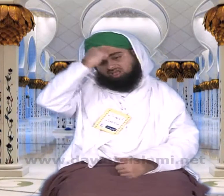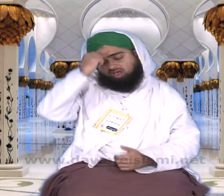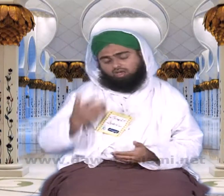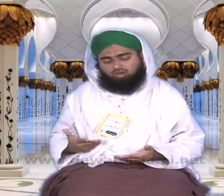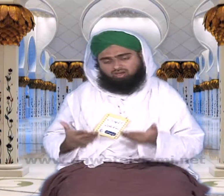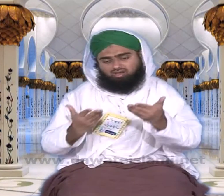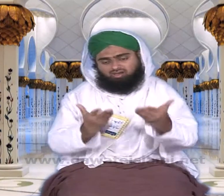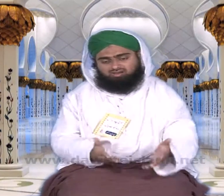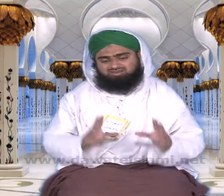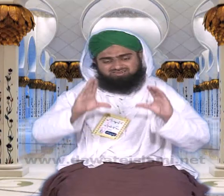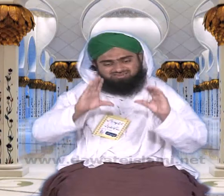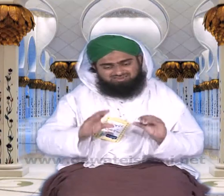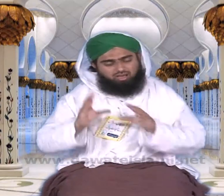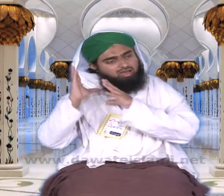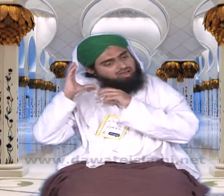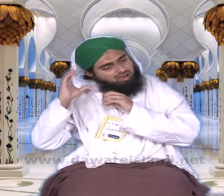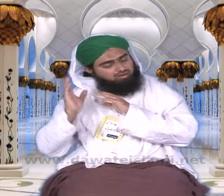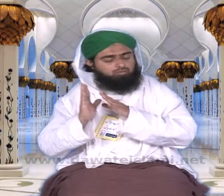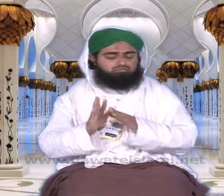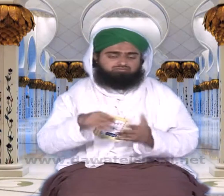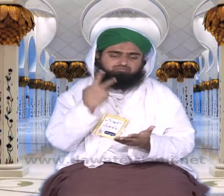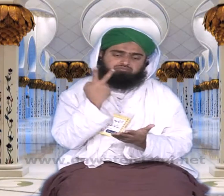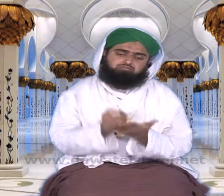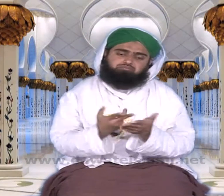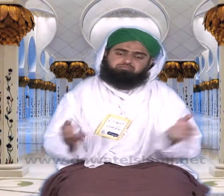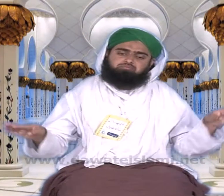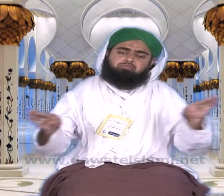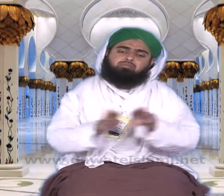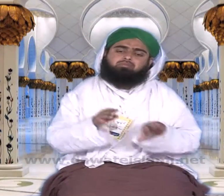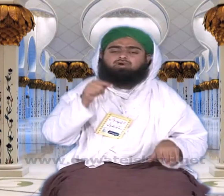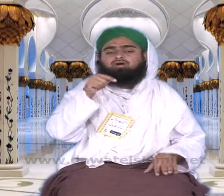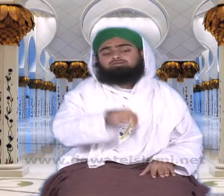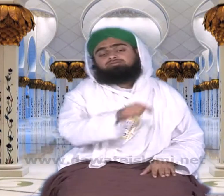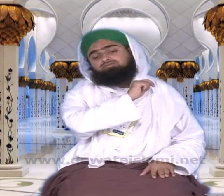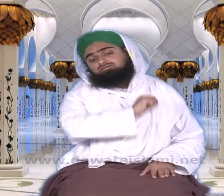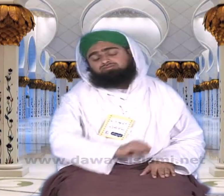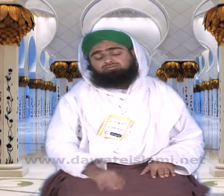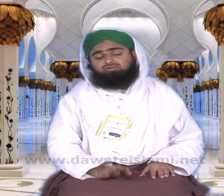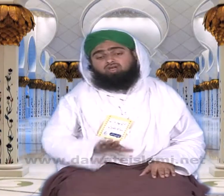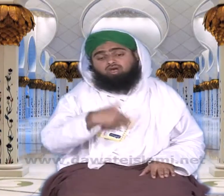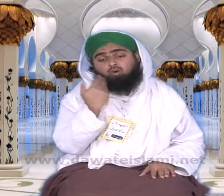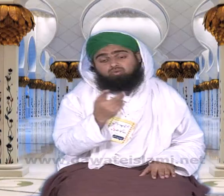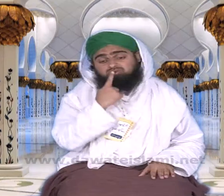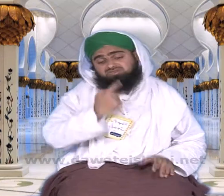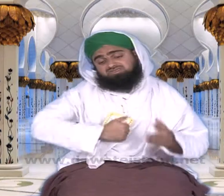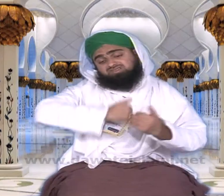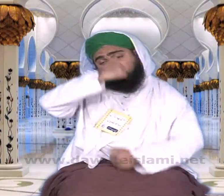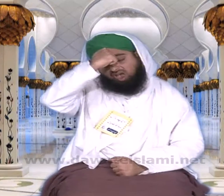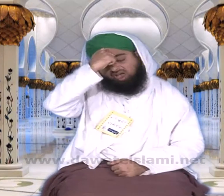وہ بغیر کسی بستر کے بغیر تکیہ کے مٹی پر ڈال دیئے گئے اور انہیں وہی لباس